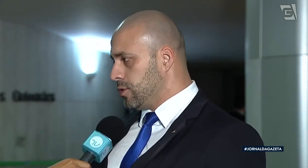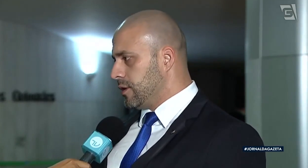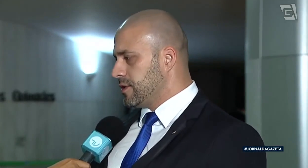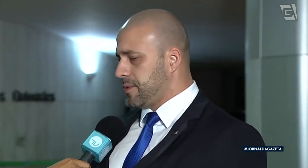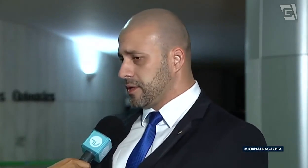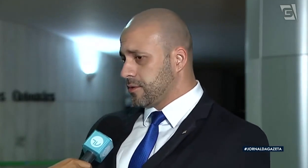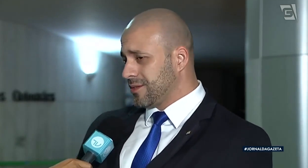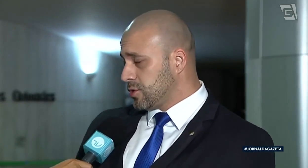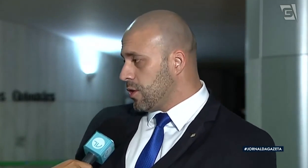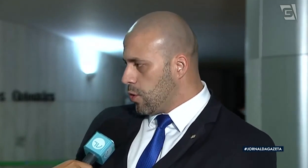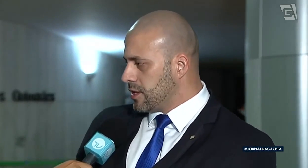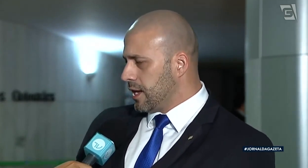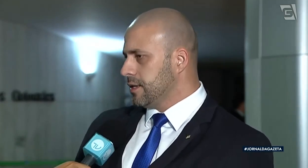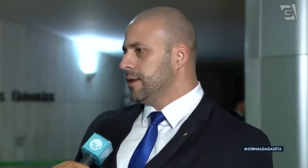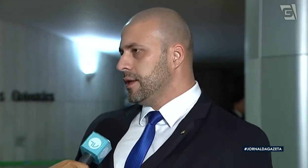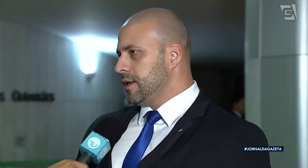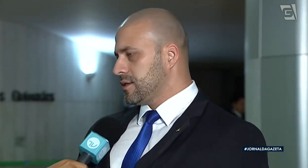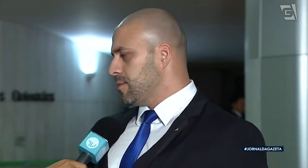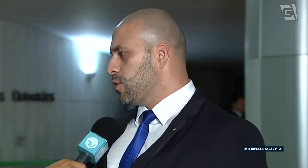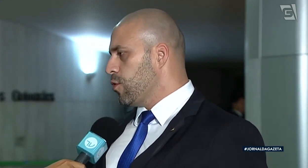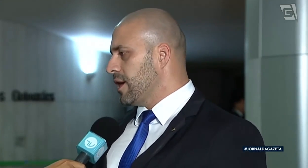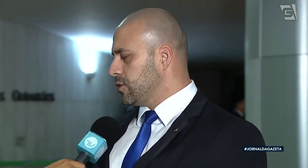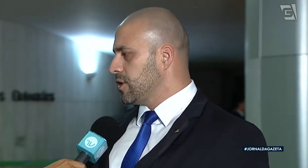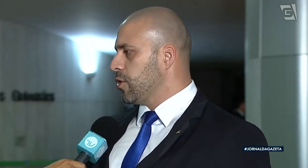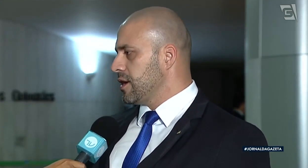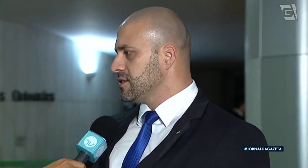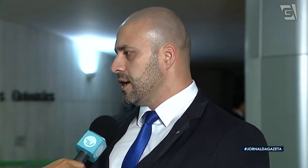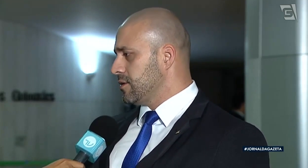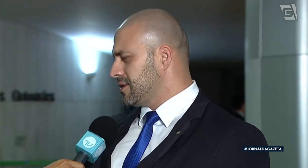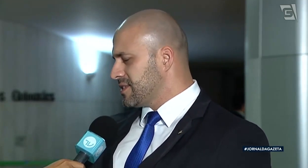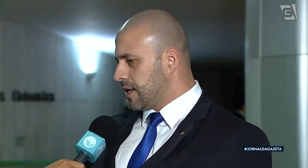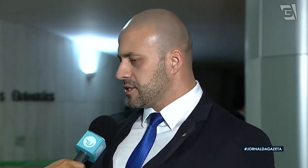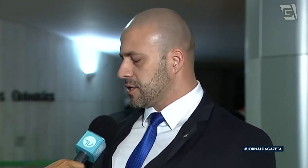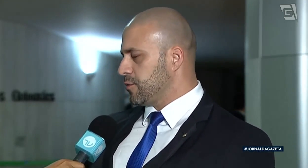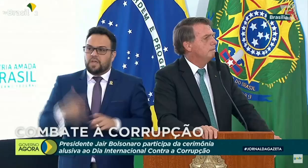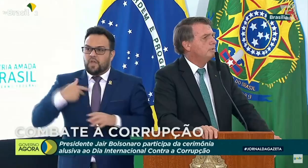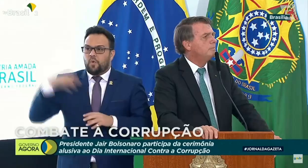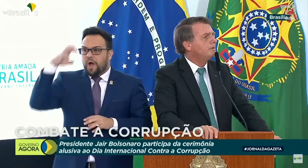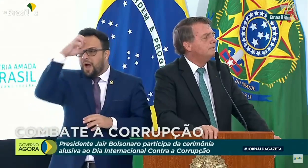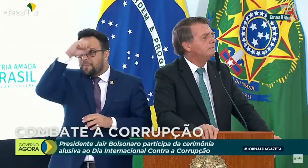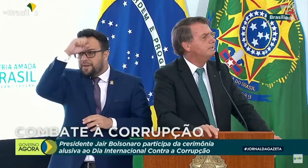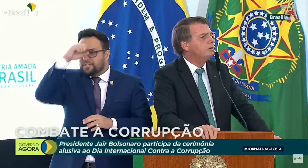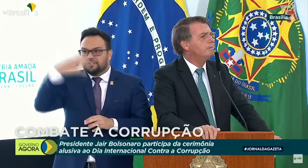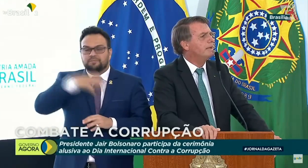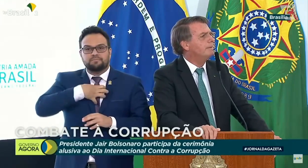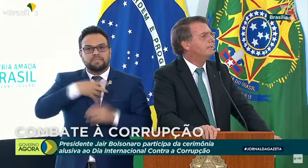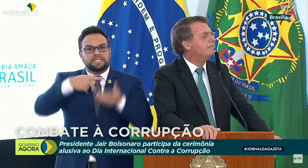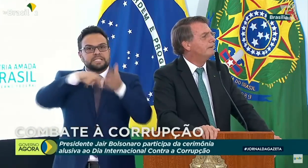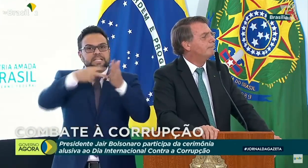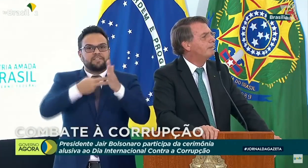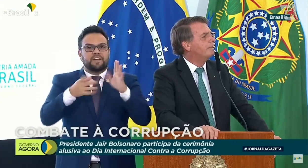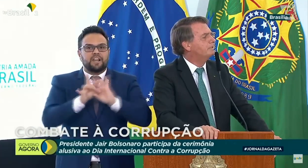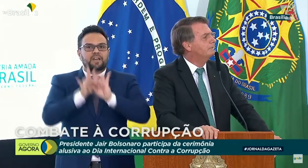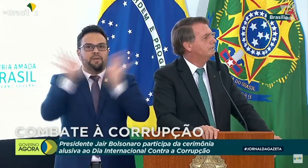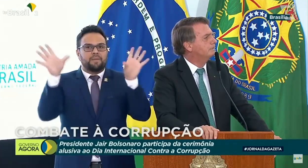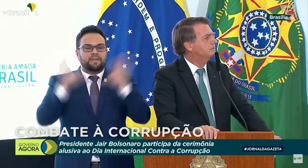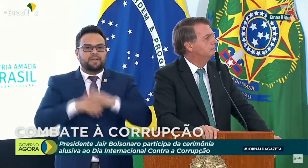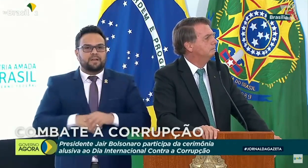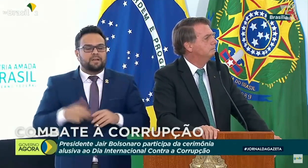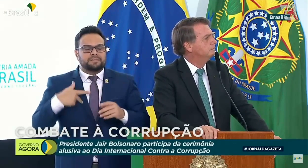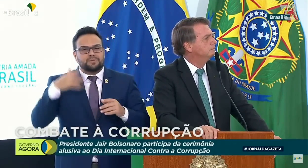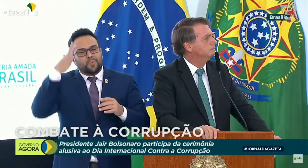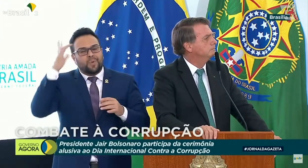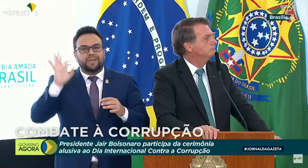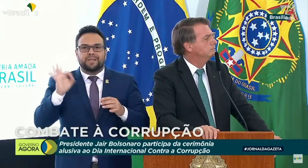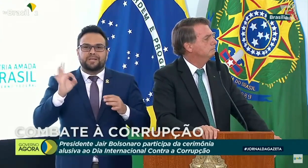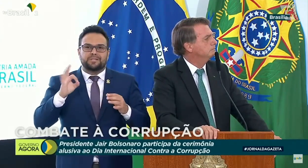foi preso por ordem de Morais após publicar um vídeo com ataques a ministros do Supremo eu não posso entender um parlamentar ficar preso